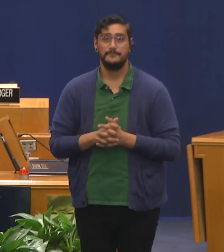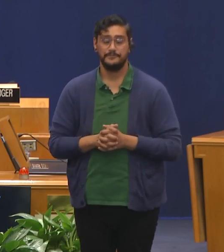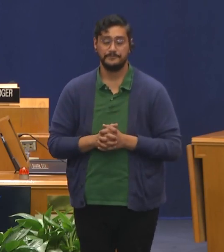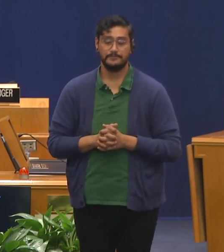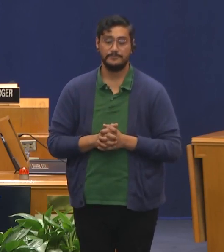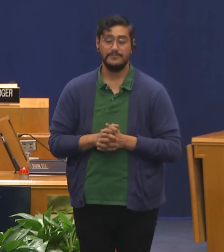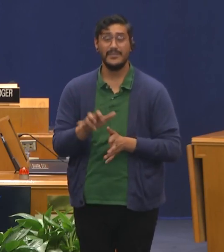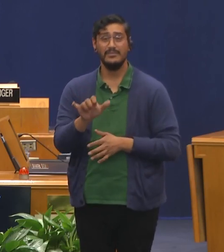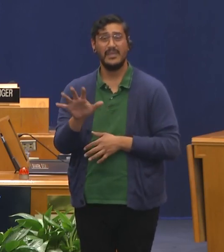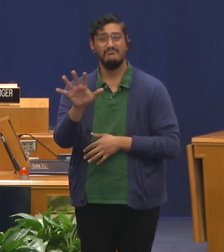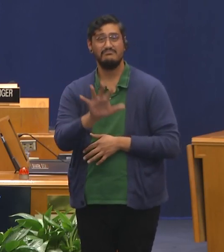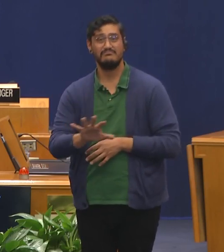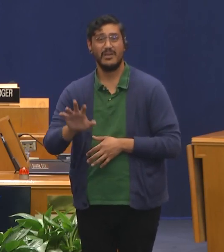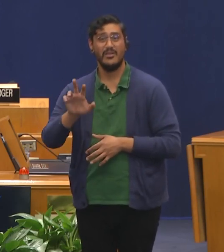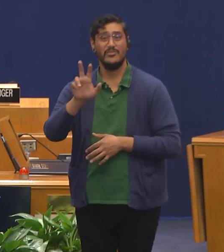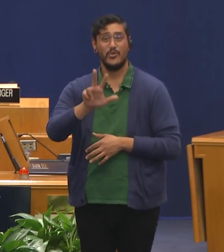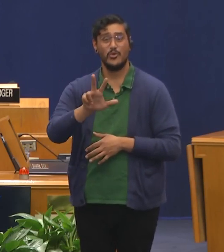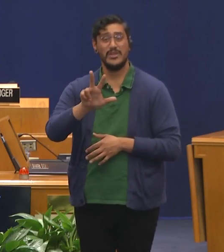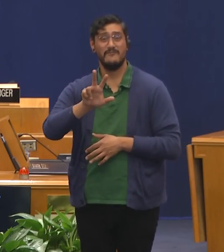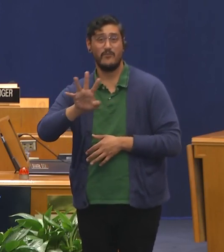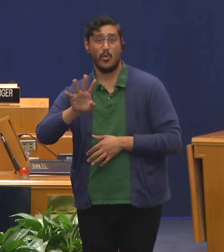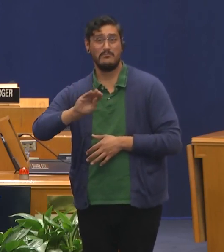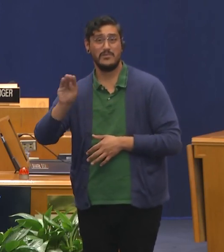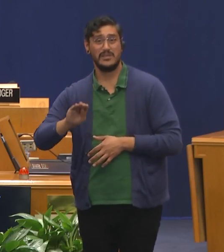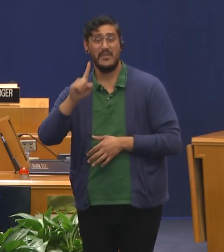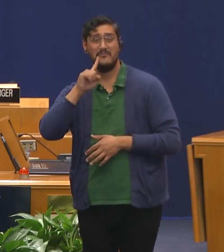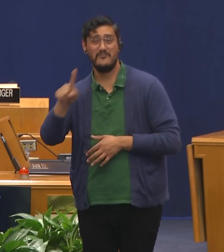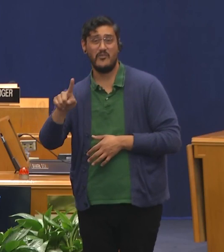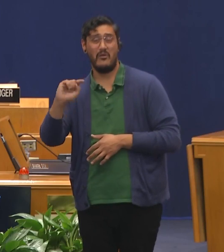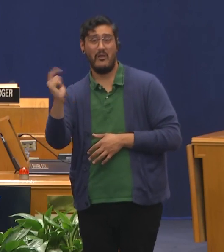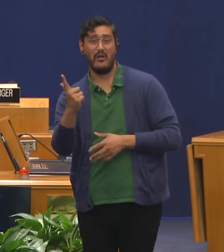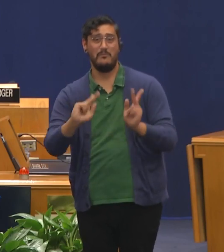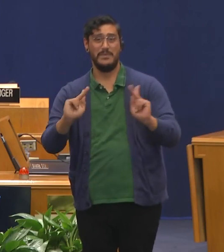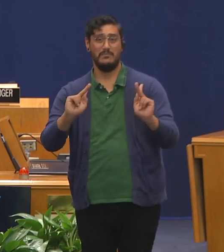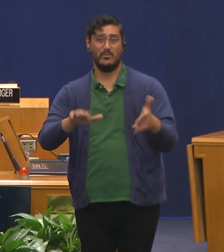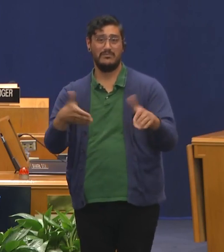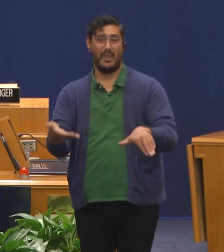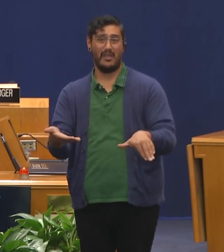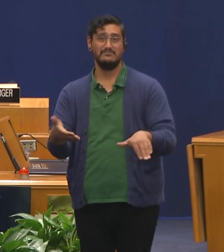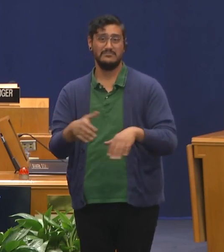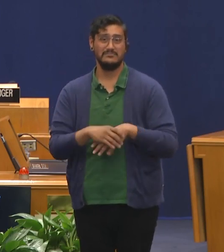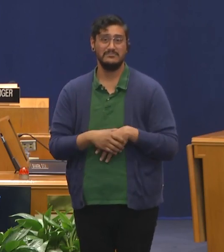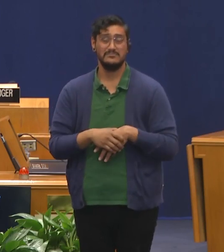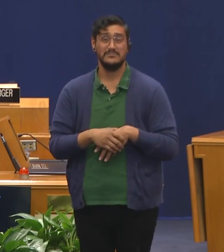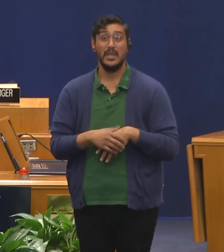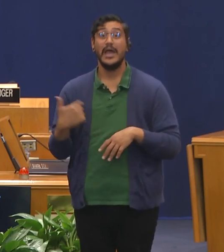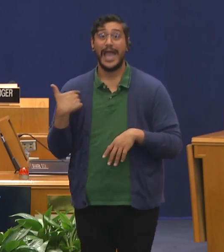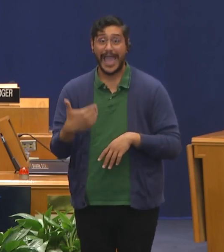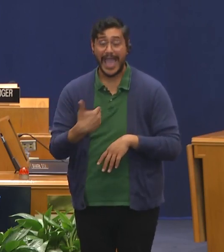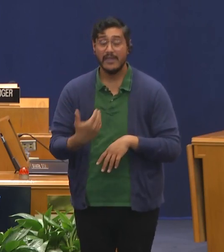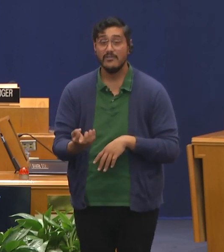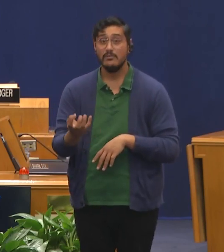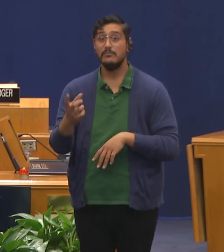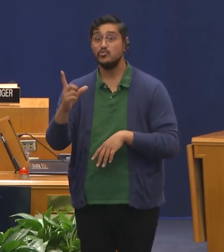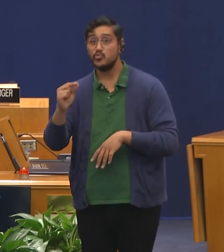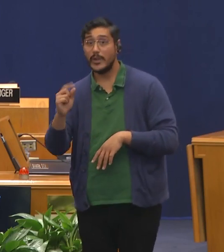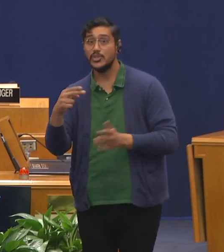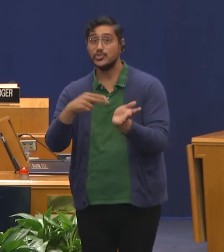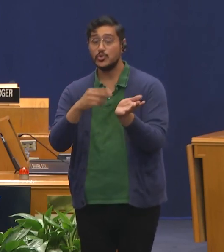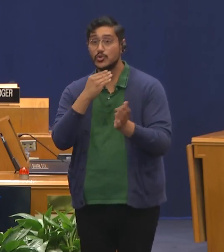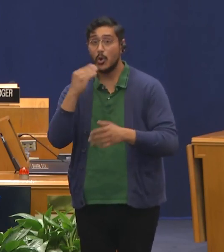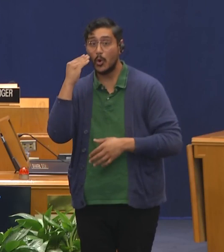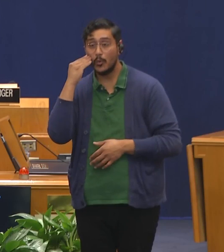el 36% de todas las muertes. Estamos reportando 20 hogares de ancianos calificados y centros